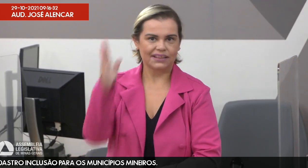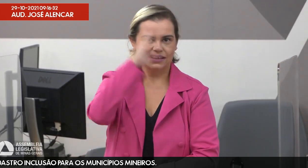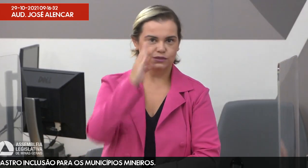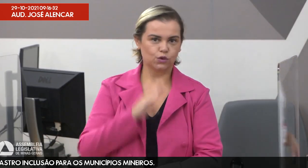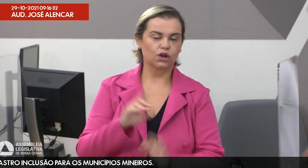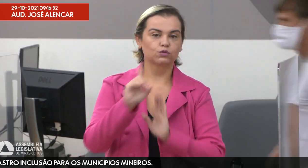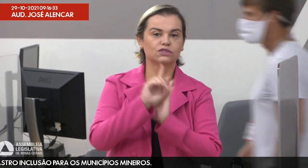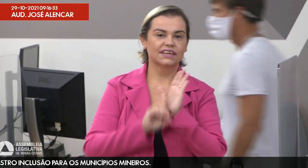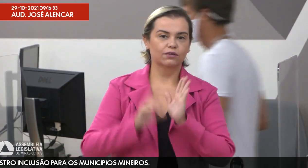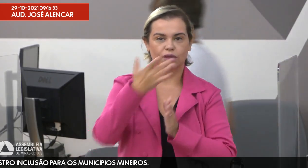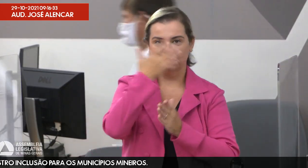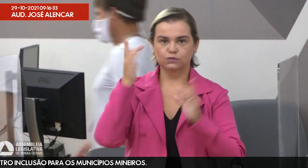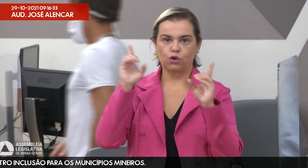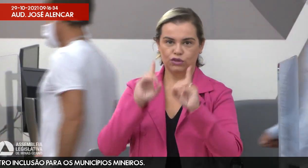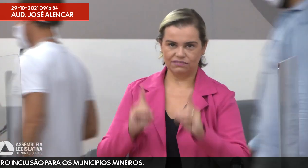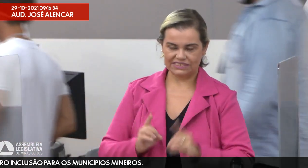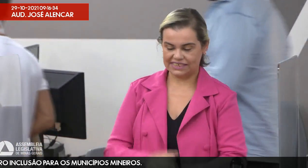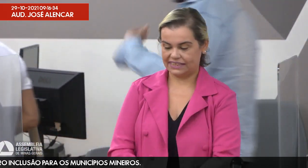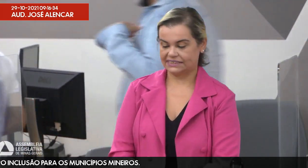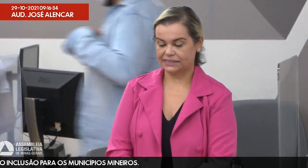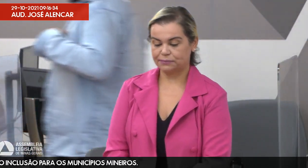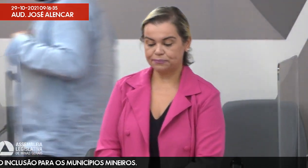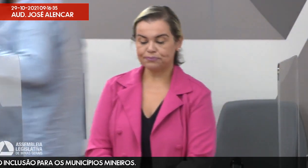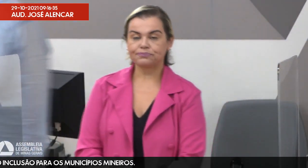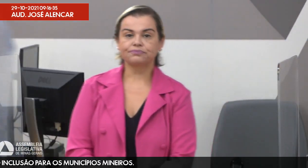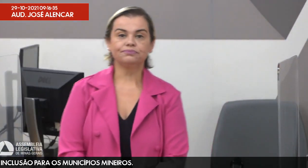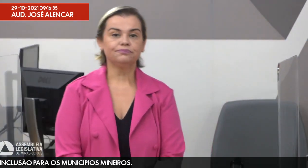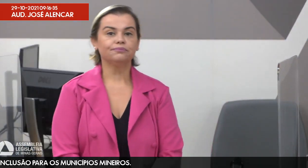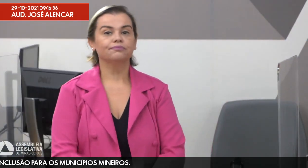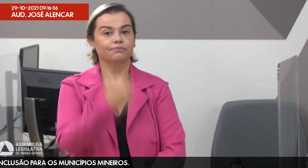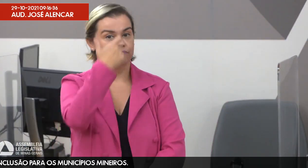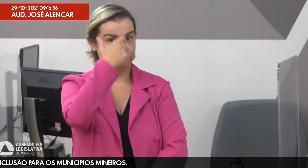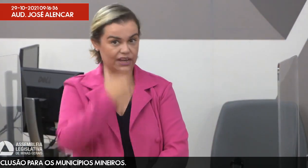da Secretaria Nacional dos Direitos da Pessoa com Deficiência.